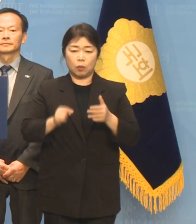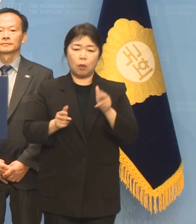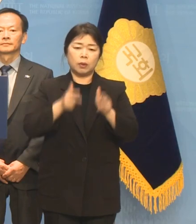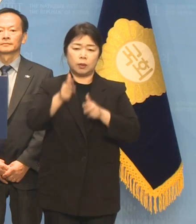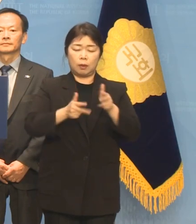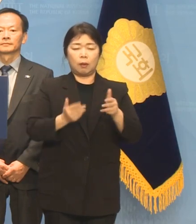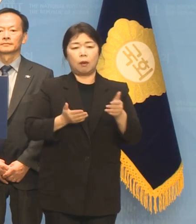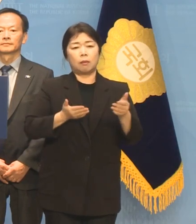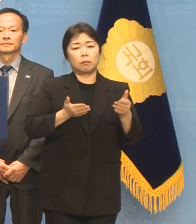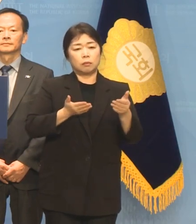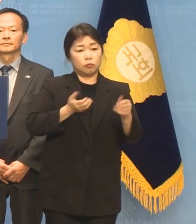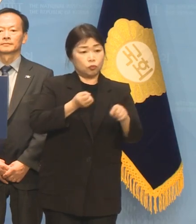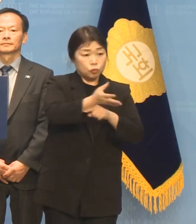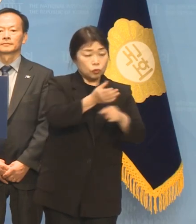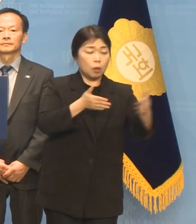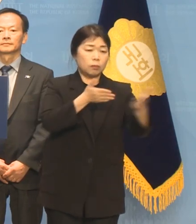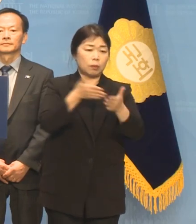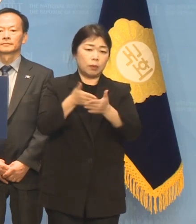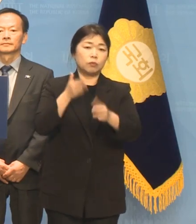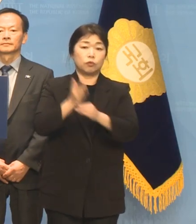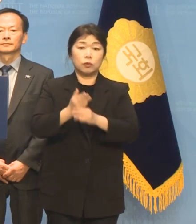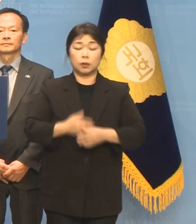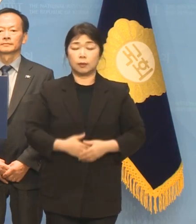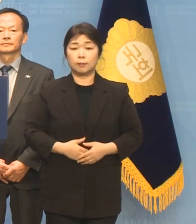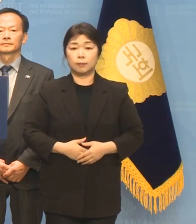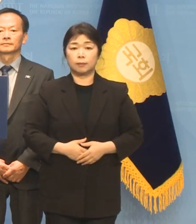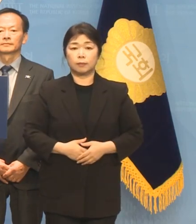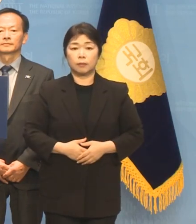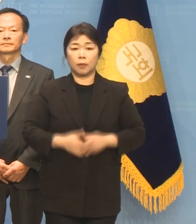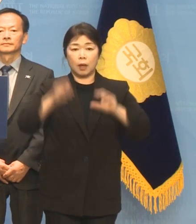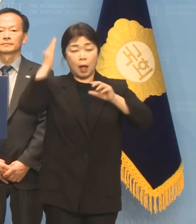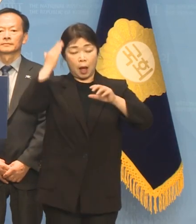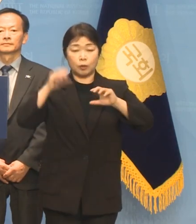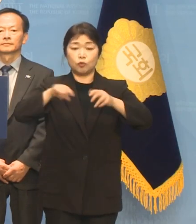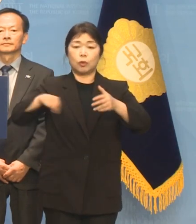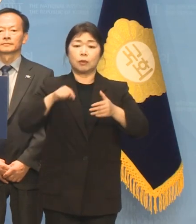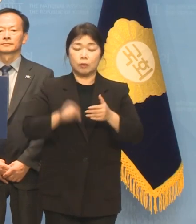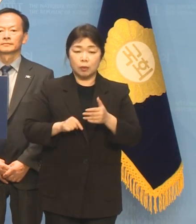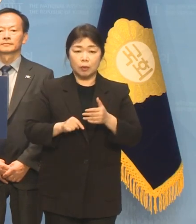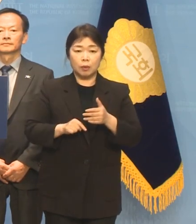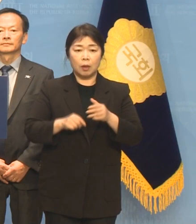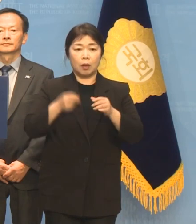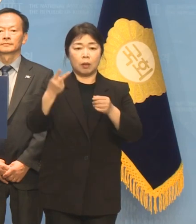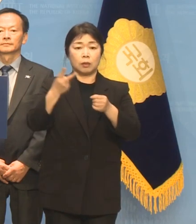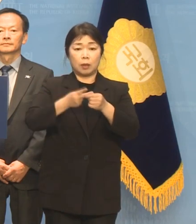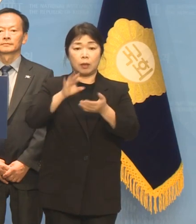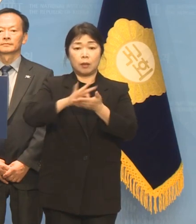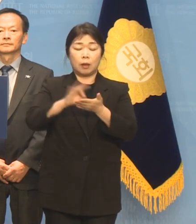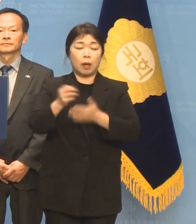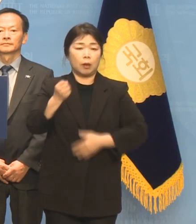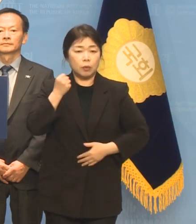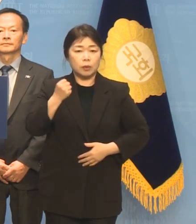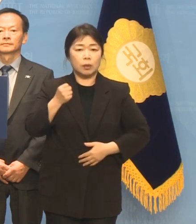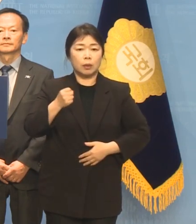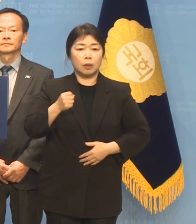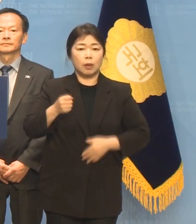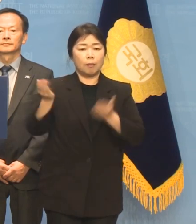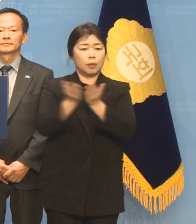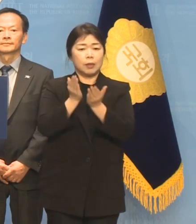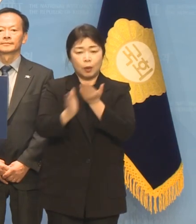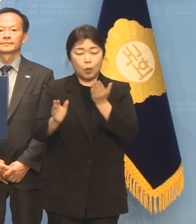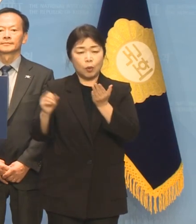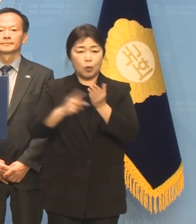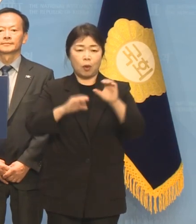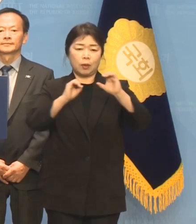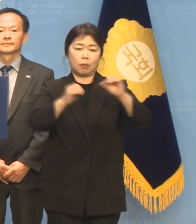있습니다 국내에서 재생에너지 공급을 족하지 못하고 탄소 감촉에 드는 비용을 지원받지 못하는 기업들이